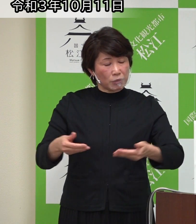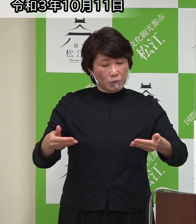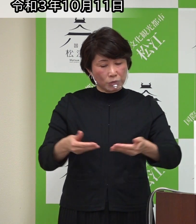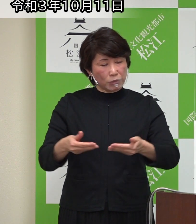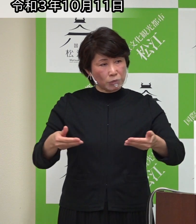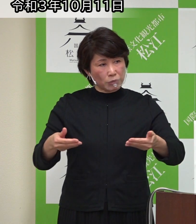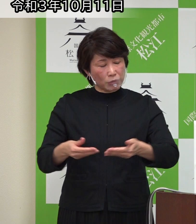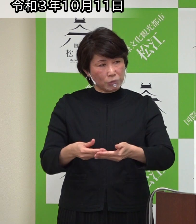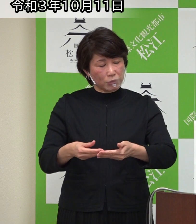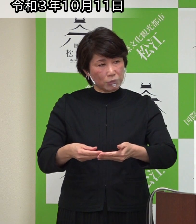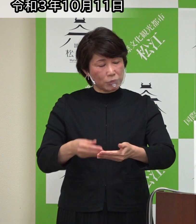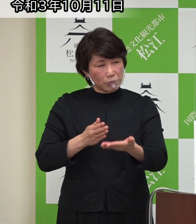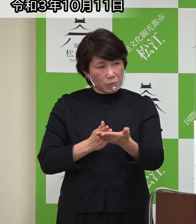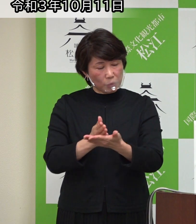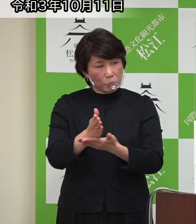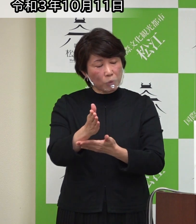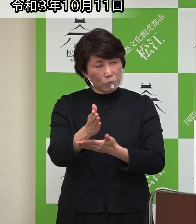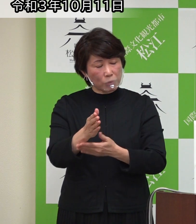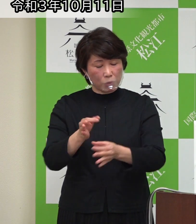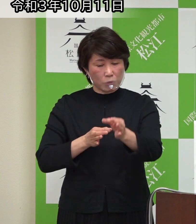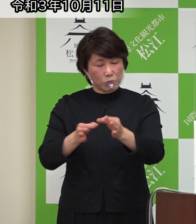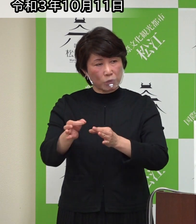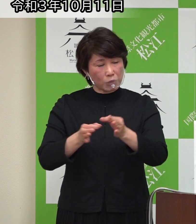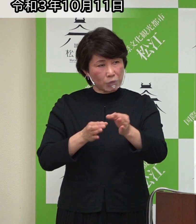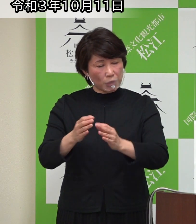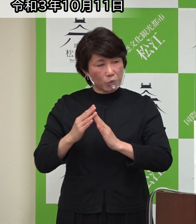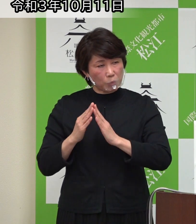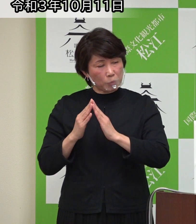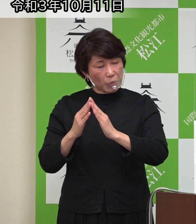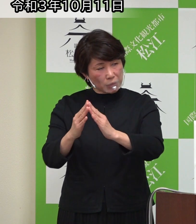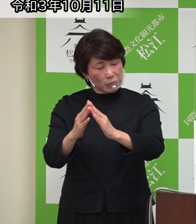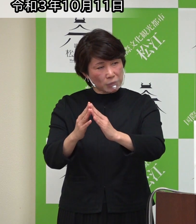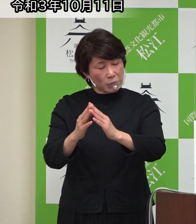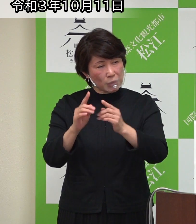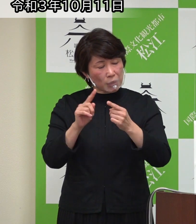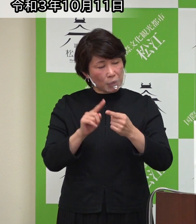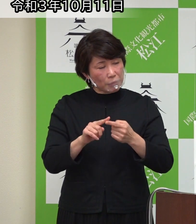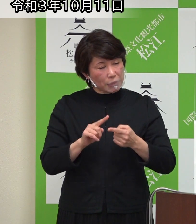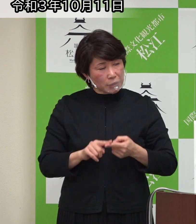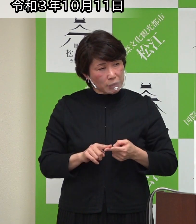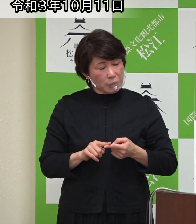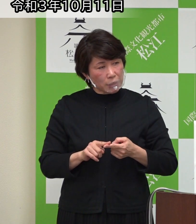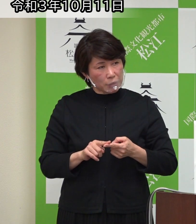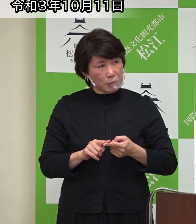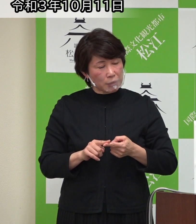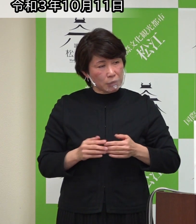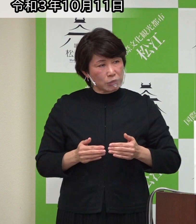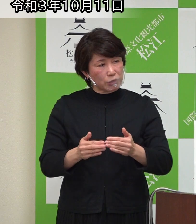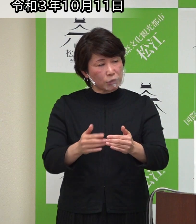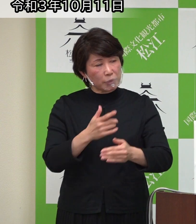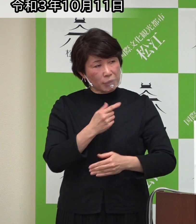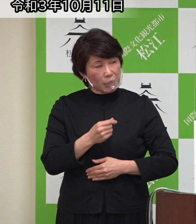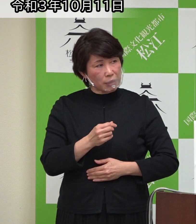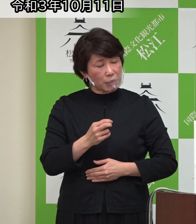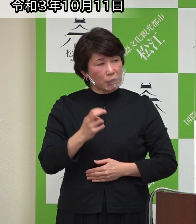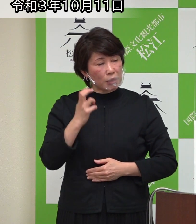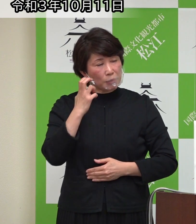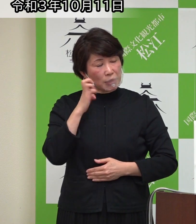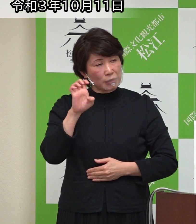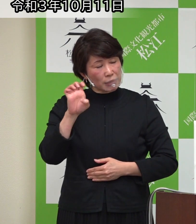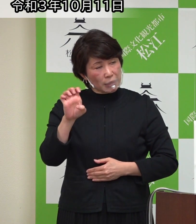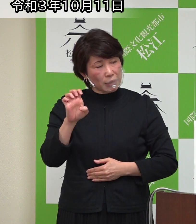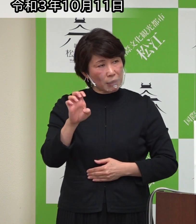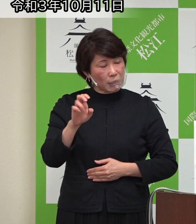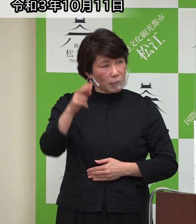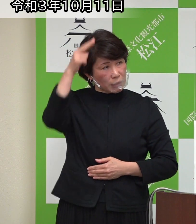ていきたいというのも一つですし、あのこのですね、中心市街地自体が松江駅前から、まああの殿町のです